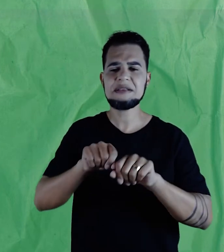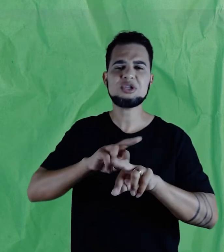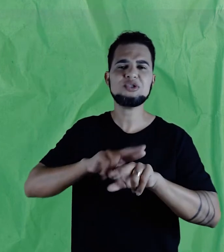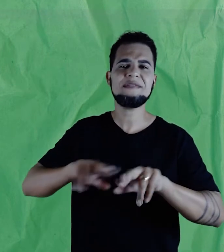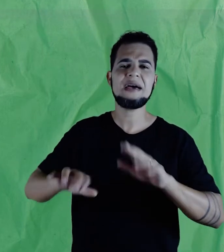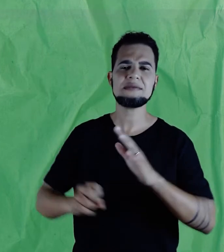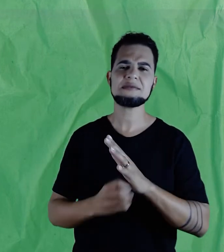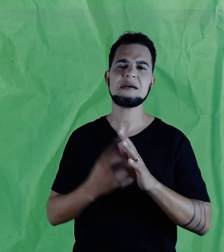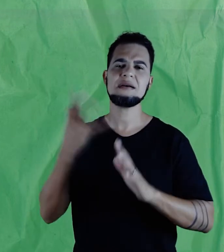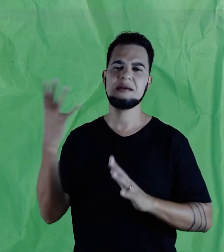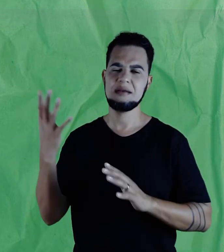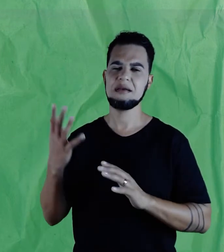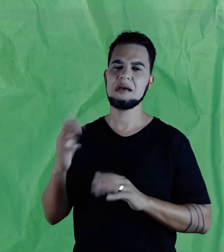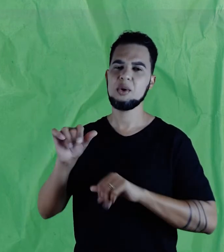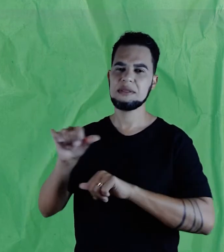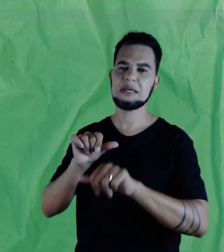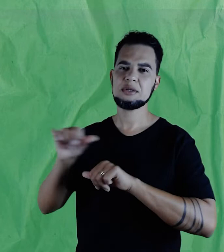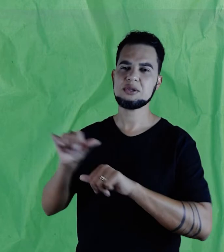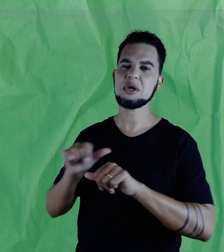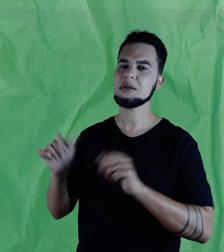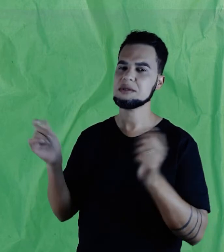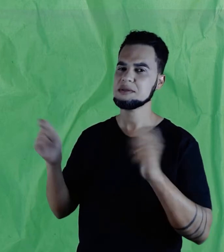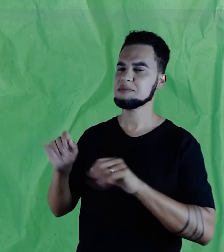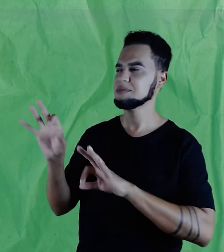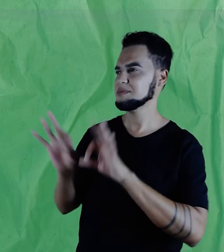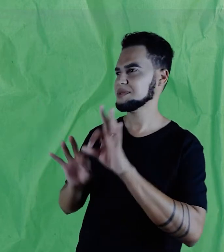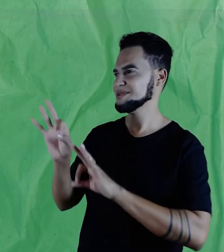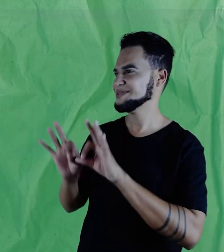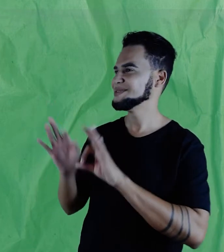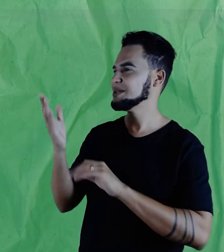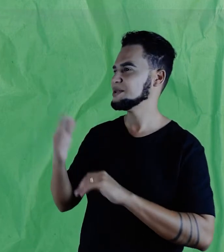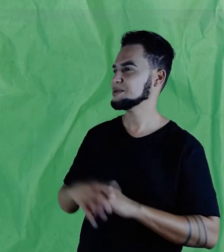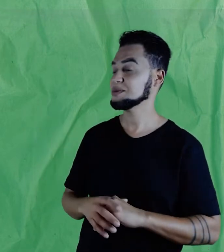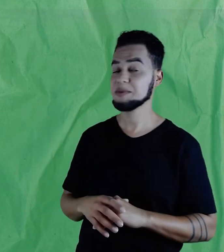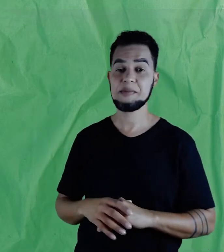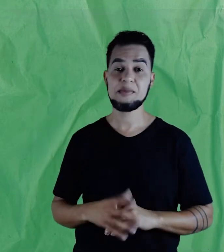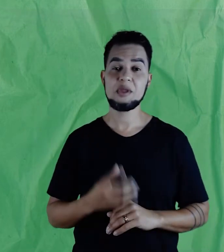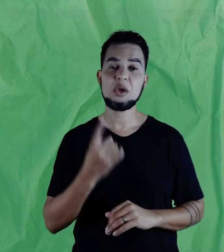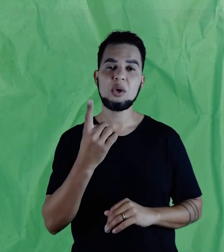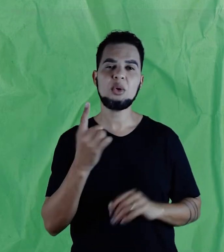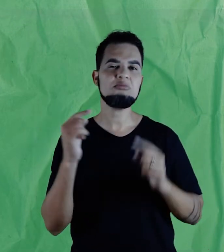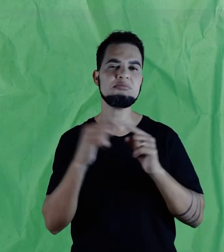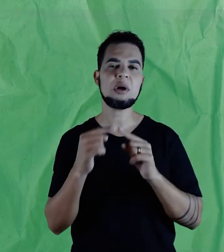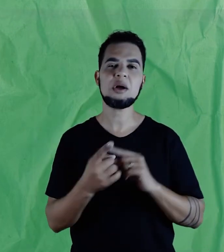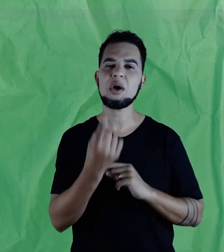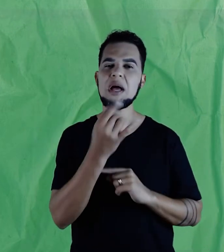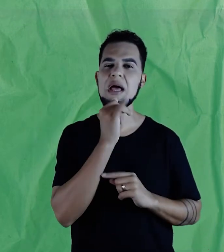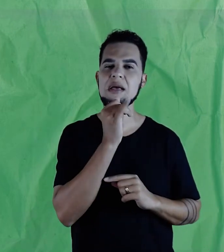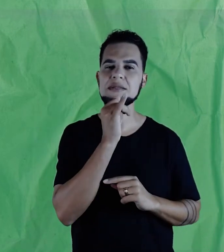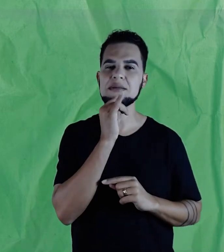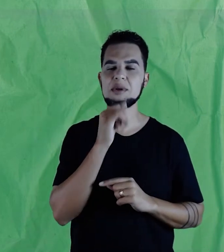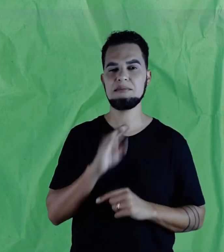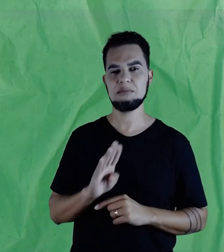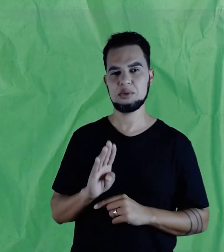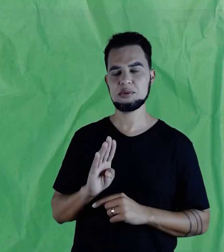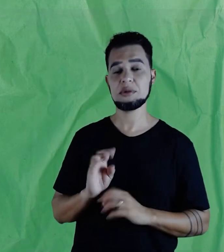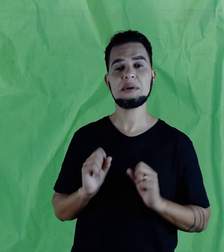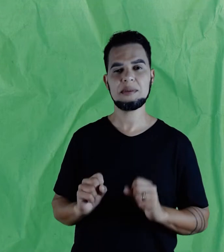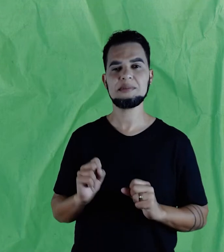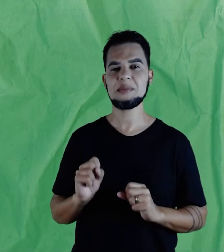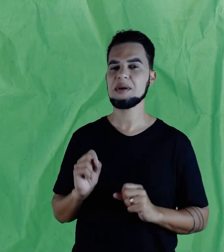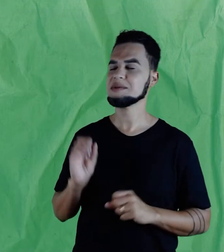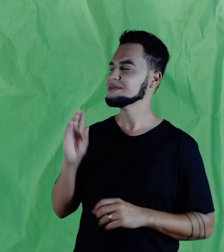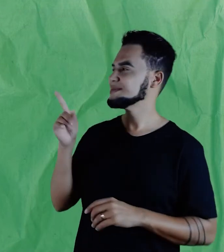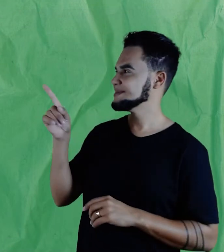diversas alterações no projeto. Em um componente, por exemplo, como o button, né, eu posso vir